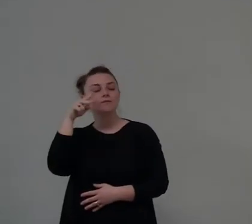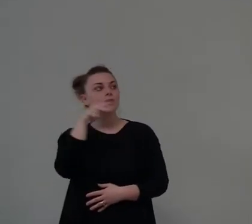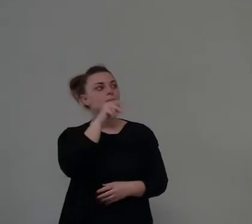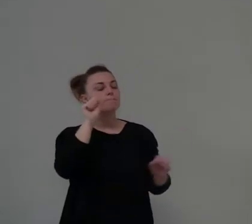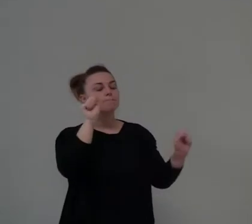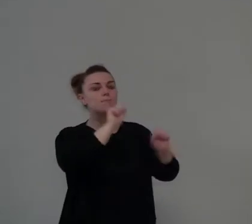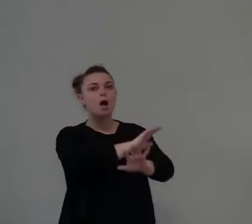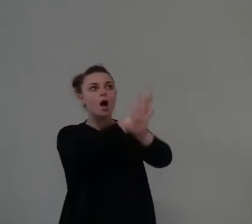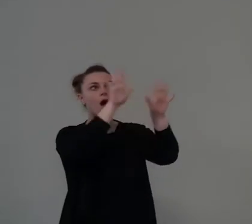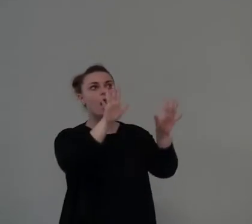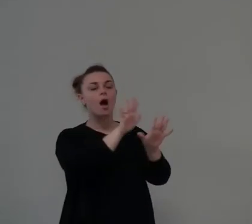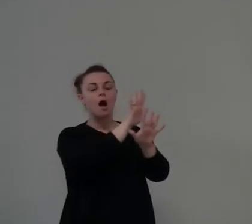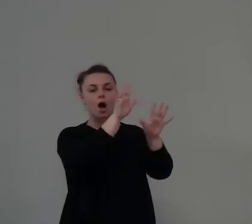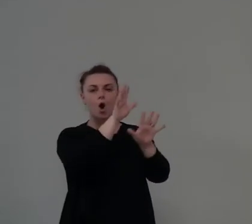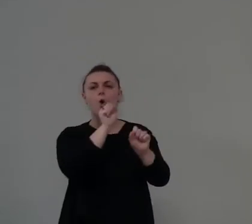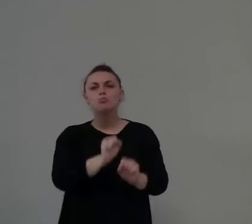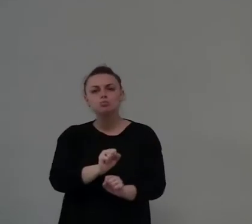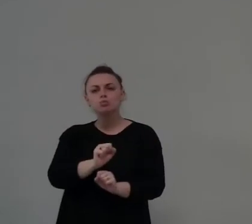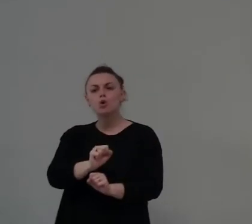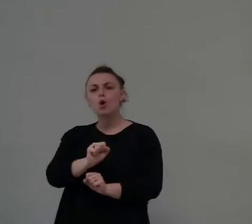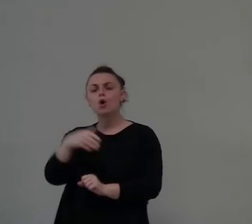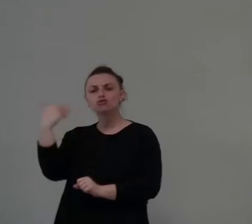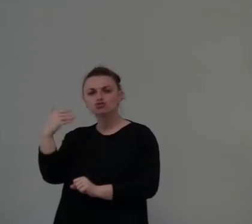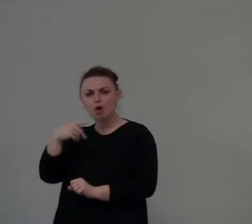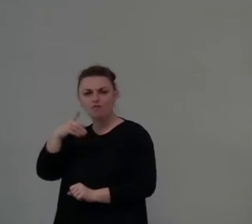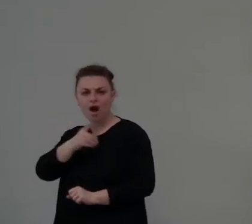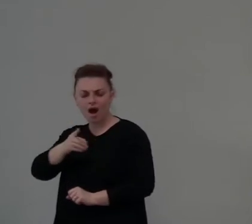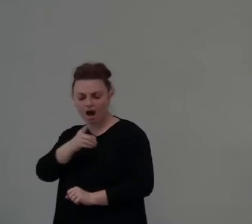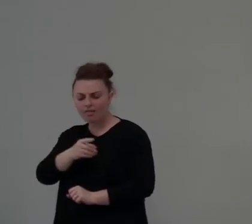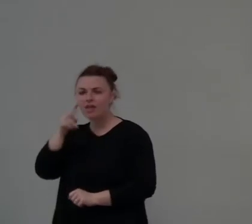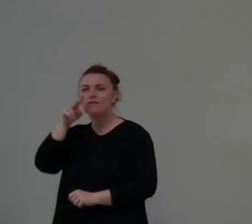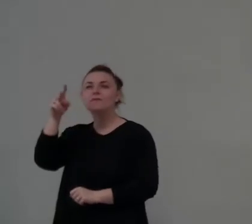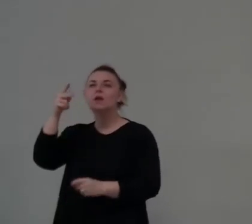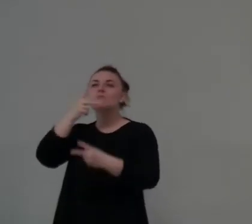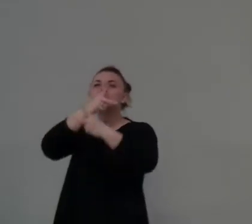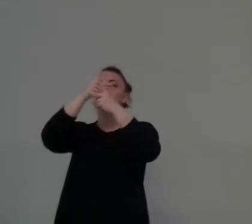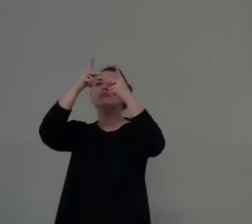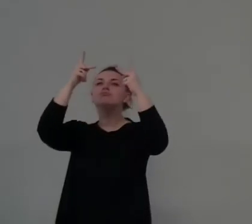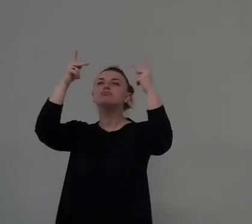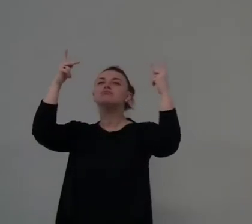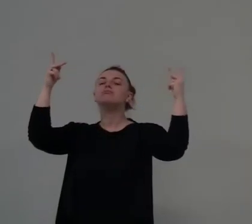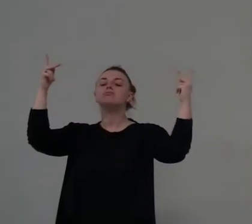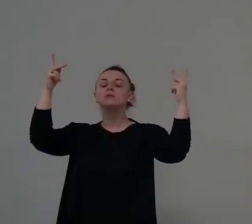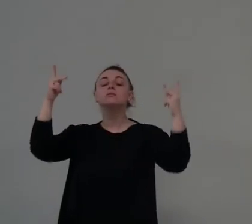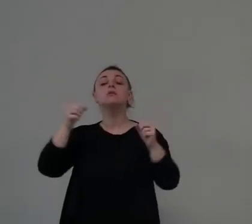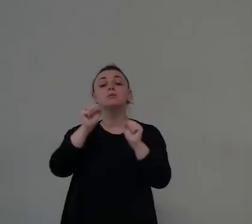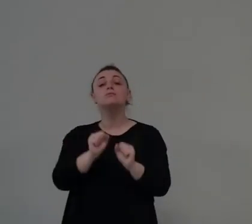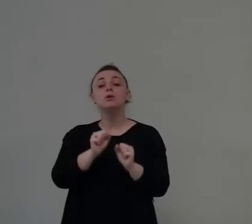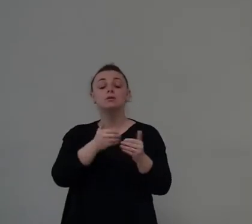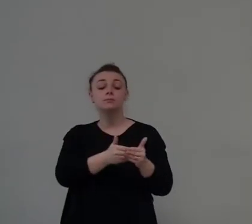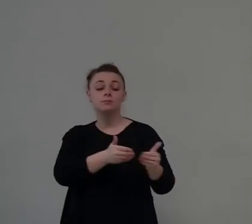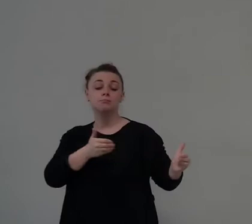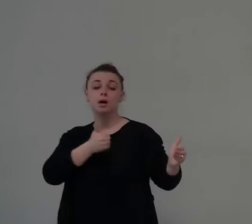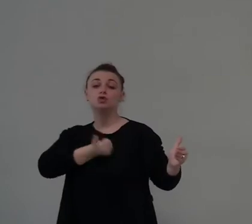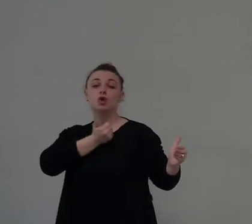alte sfere, Giovanni che vede nuovi cieli e nuova terra. Qualche volta l'esperienza di solitudine ti porta a questo, ma